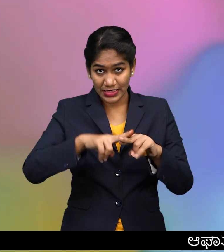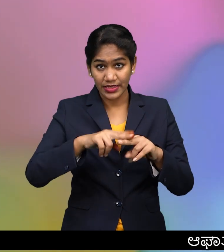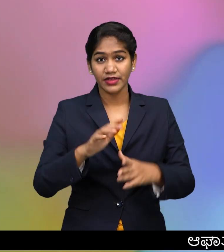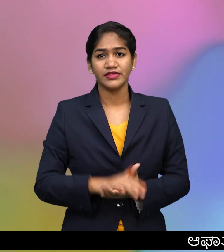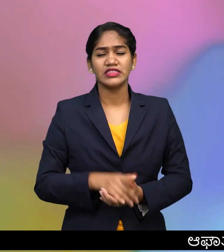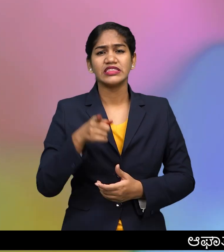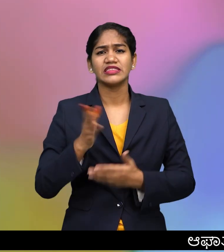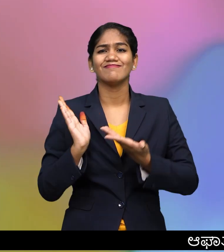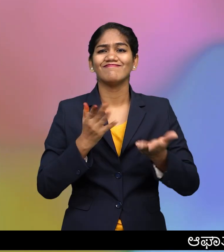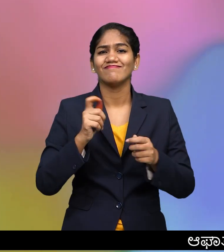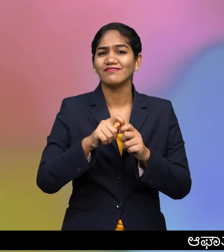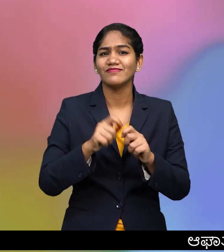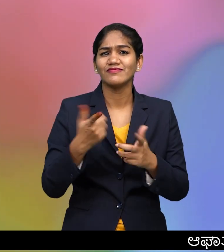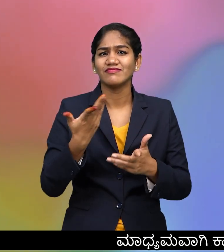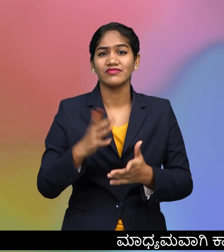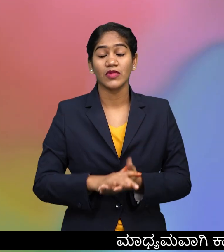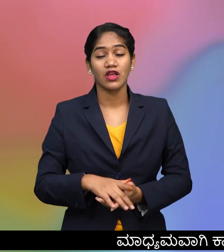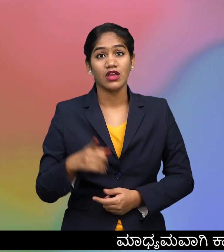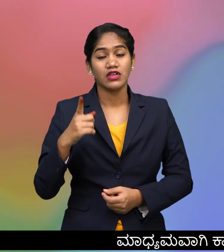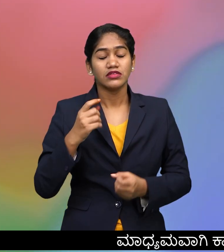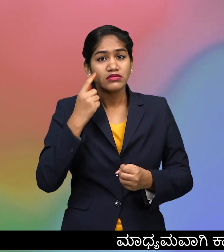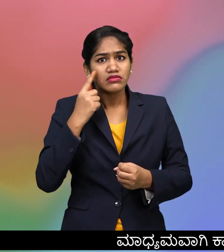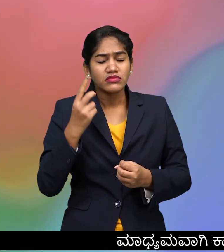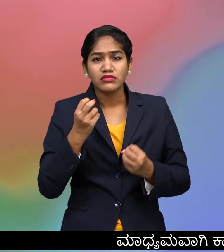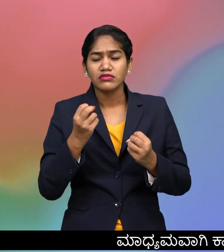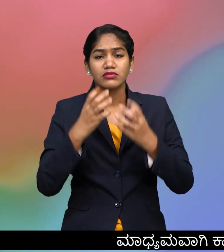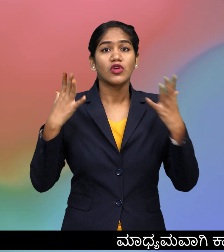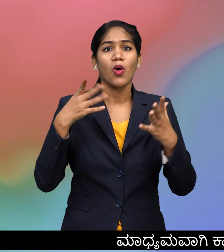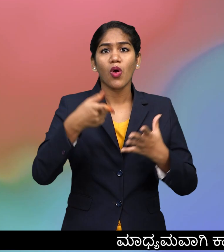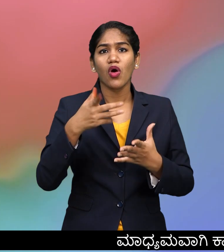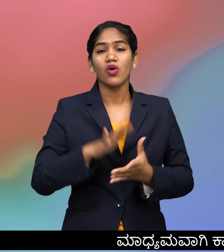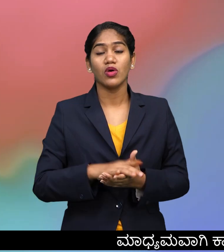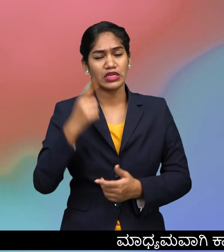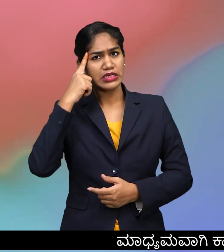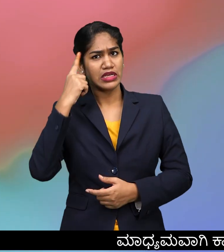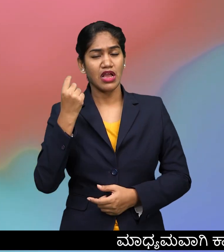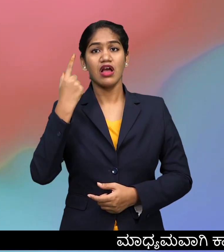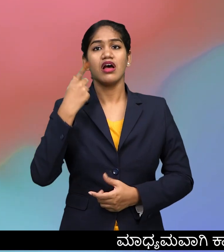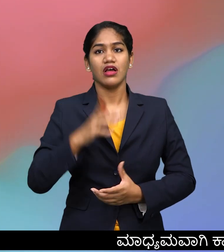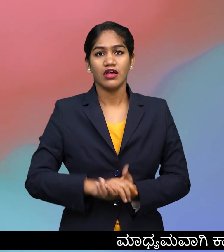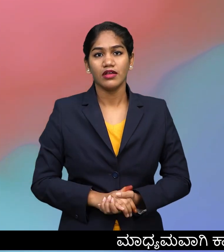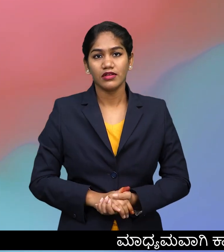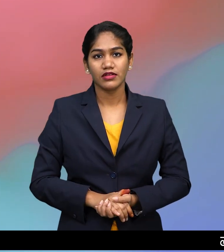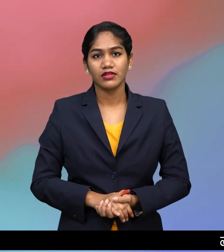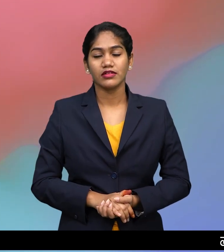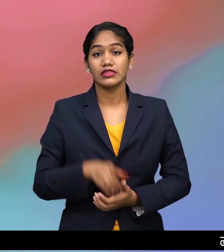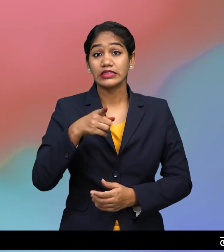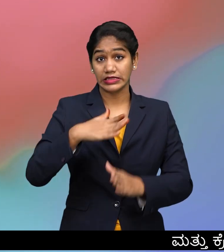ಆಘಾತ ಹೀರಿಕೊಳ್ಳುವ ಮಧ್ಯಮವಾಗಿ ಕಾರ್ಯನಿರ್ವಹಿಸುತ್ತದೆ ಮತ್ತು ಮೆನಿಂಜಸ್